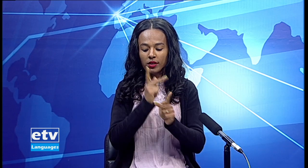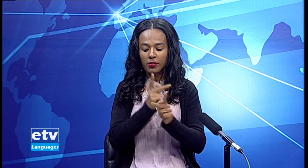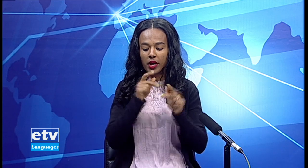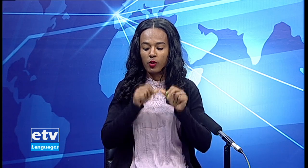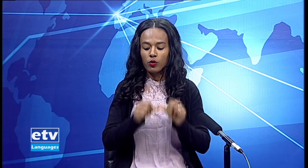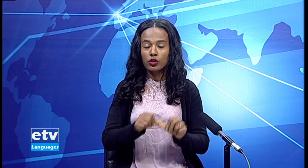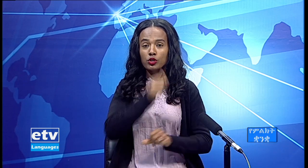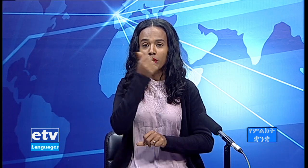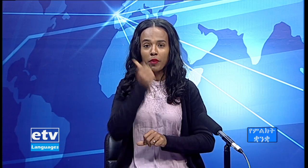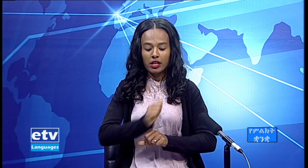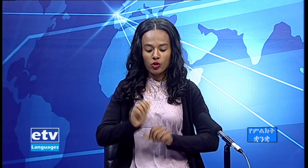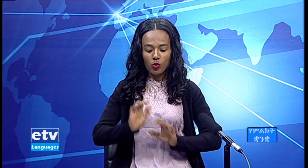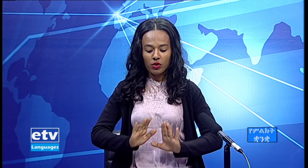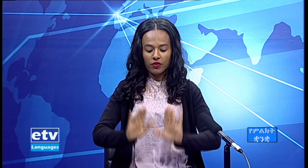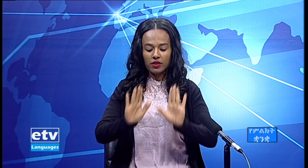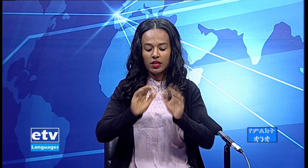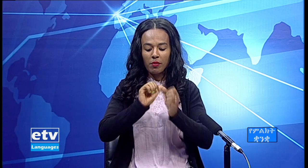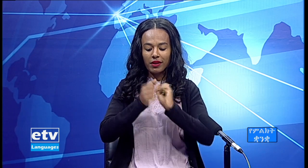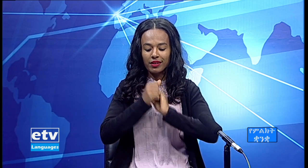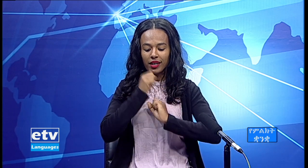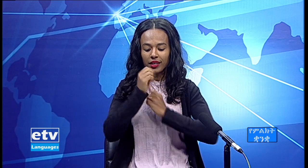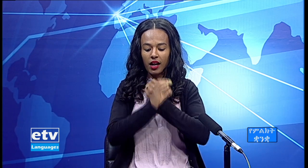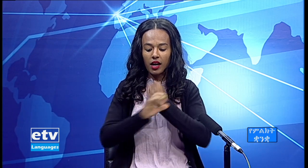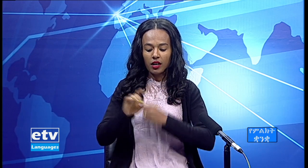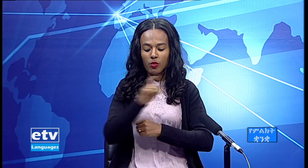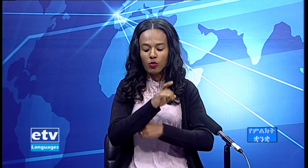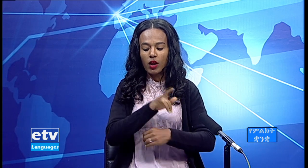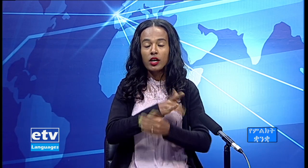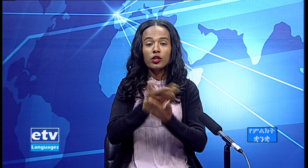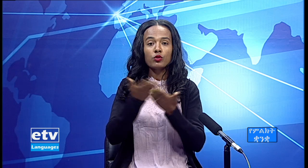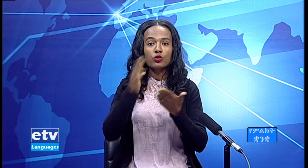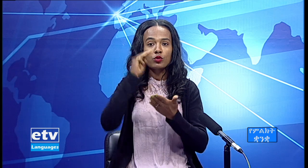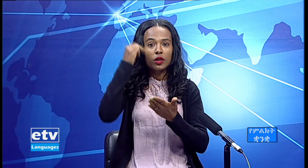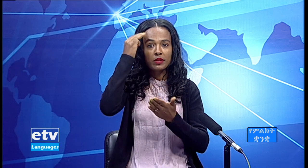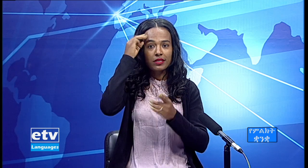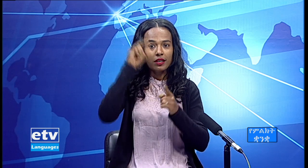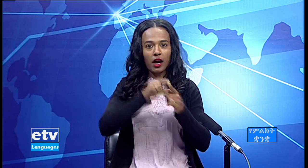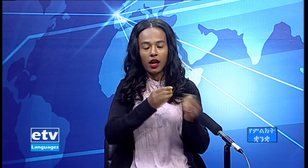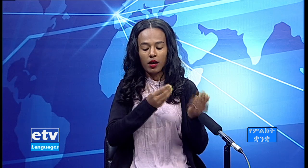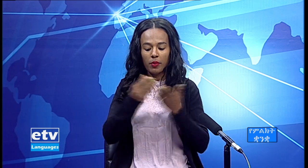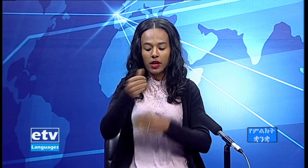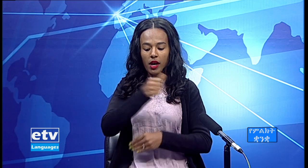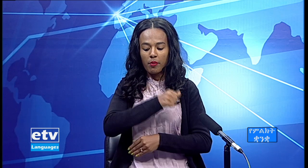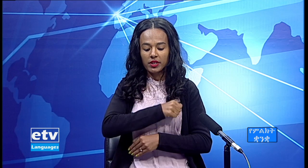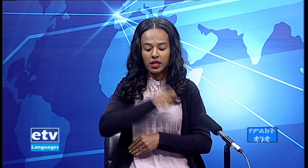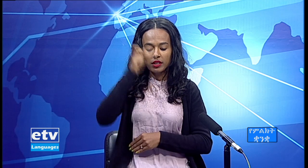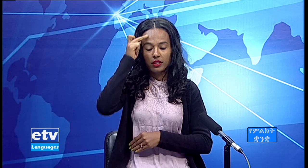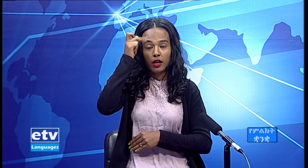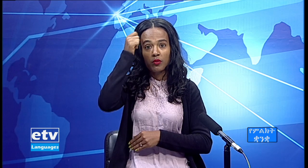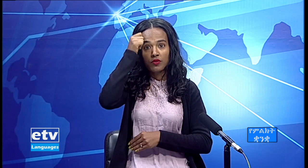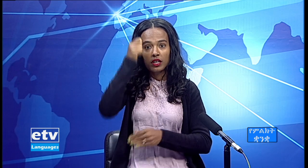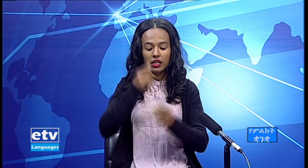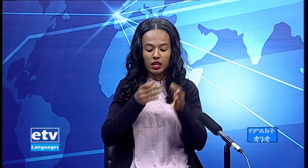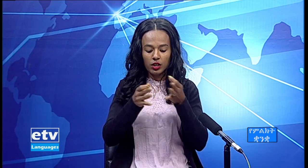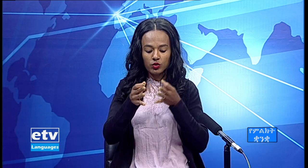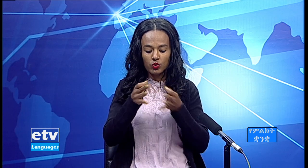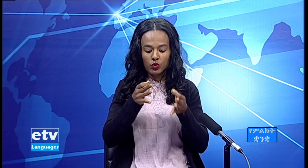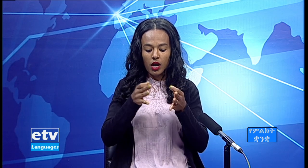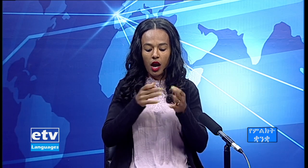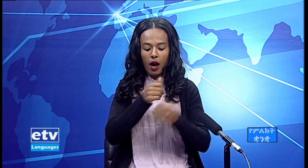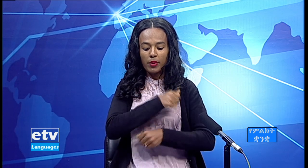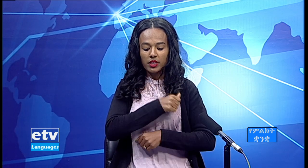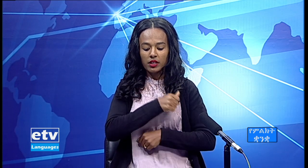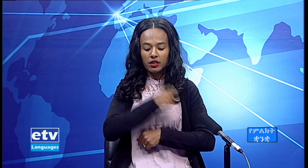ሉዓላዊነቷን አስጠብቃ የቆየች በማንኛውም ግፊት የማትቀየር ሀገር መሆኗን የውጭ ጉዳይ ሚኒስትር ቃል አቀባይ አምባሳደር ዲና ሙፍቲ